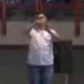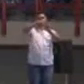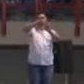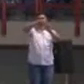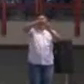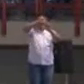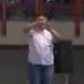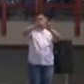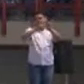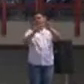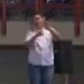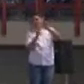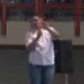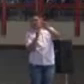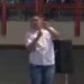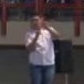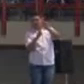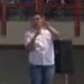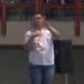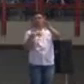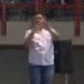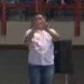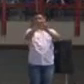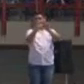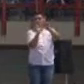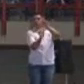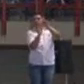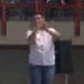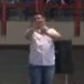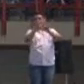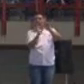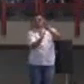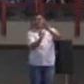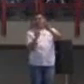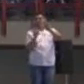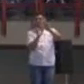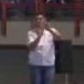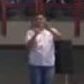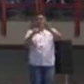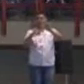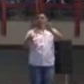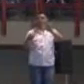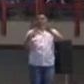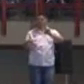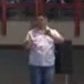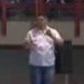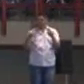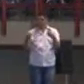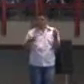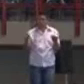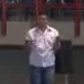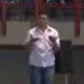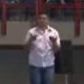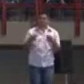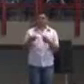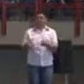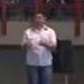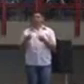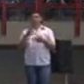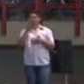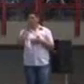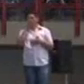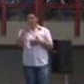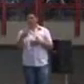vizinho, né? Então, é o cateto oposto e o cateto adjacente. Então, se a gente observar o triângulo, vamos ver.